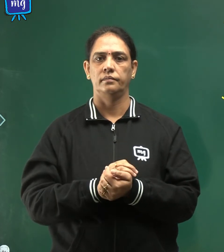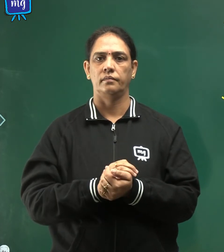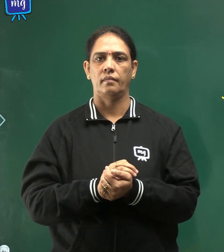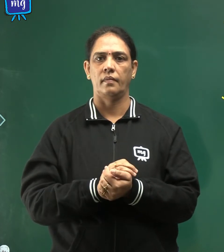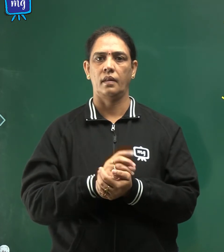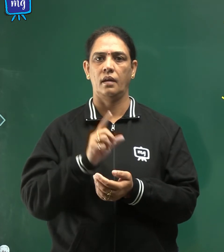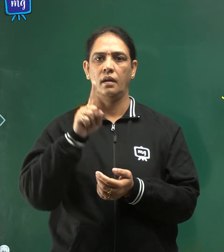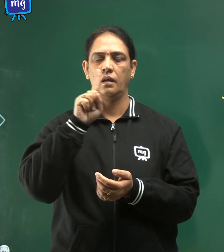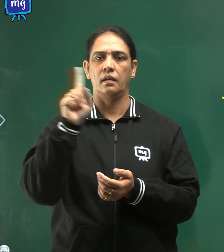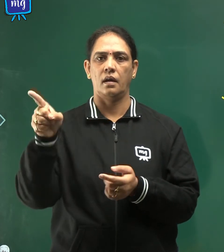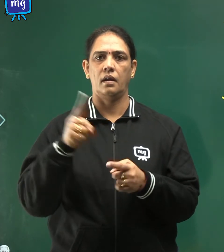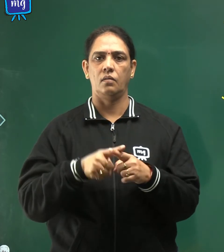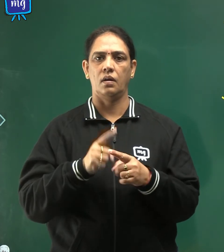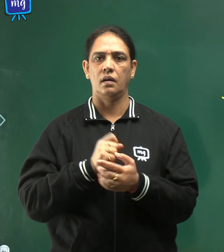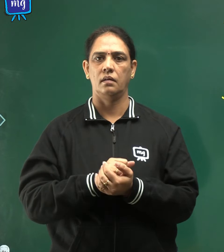11 गुणा